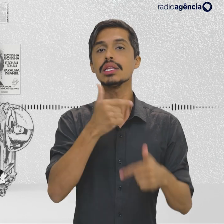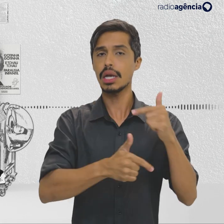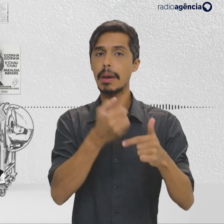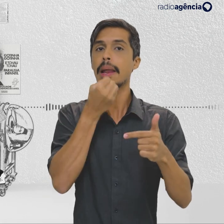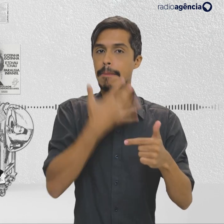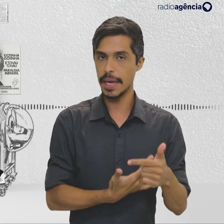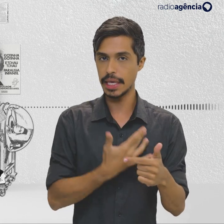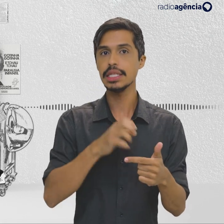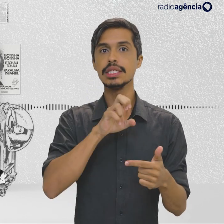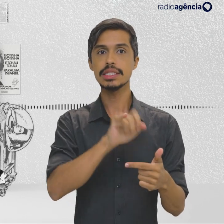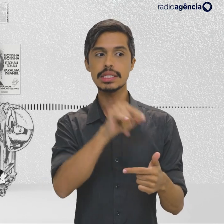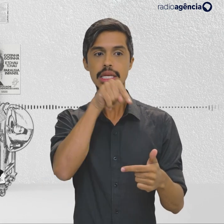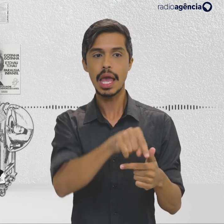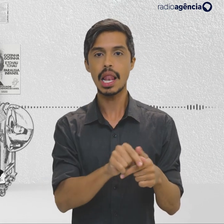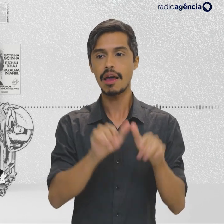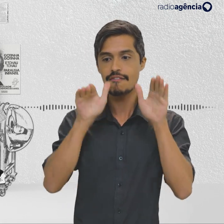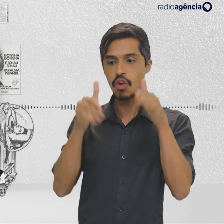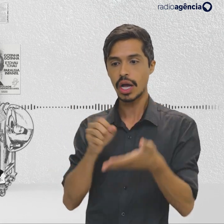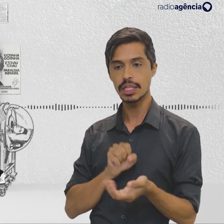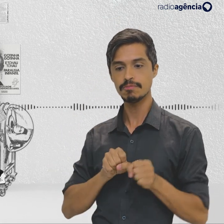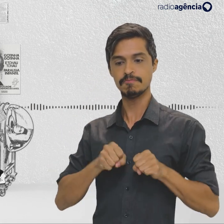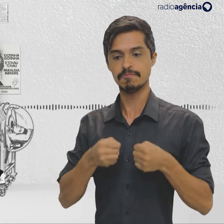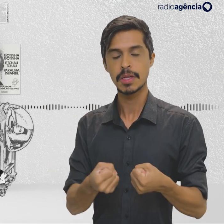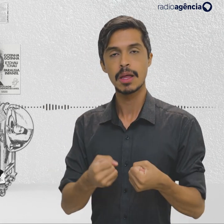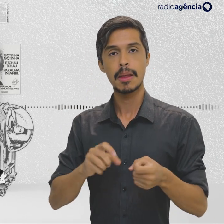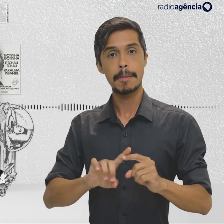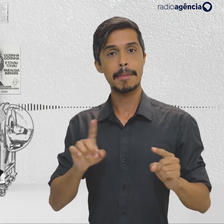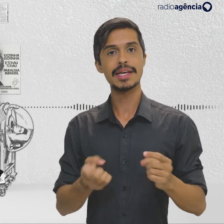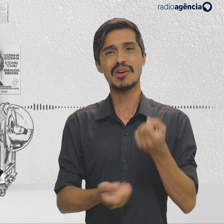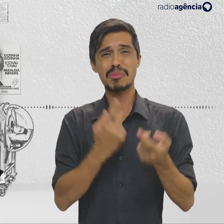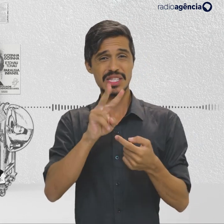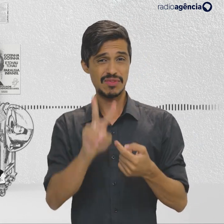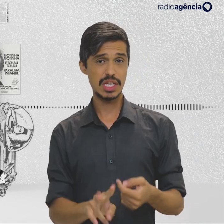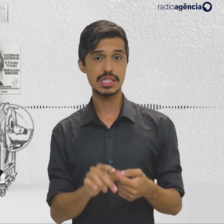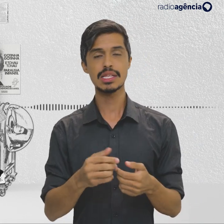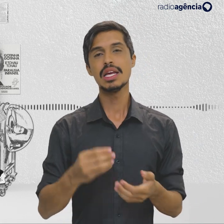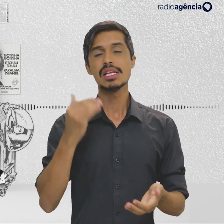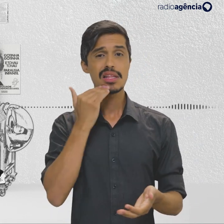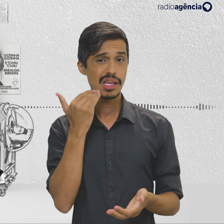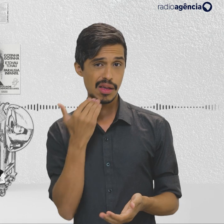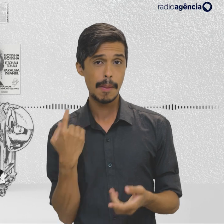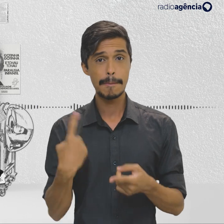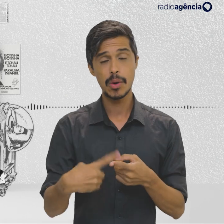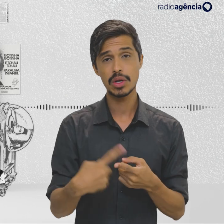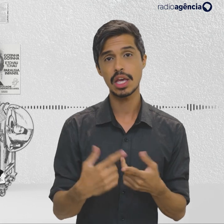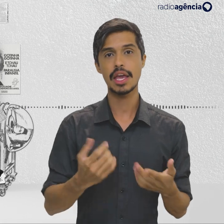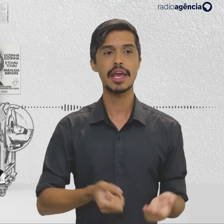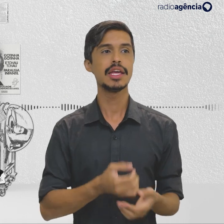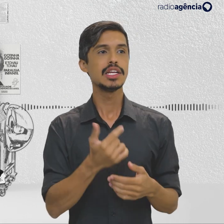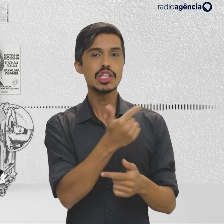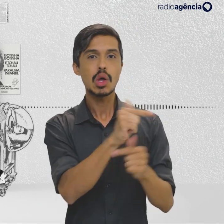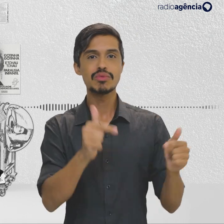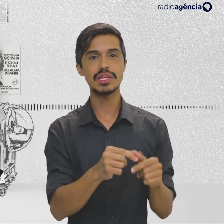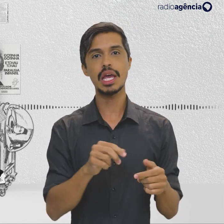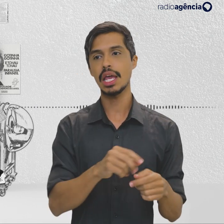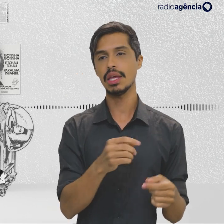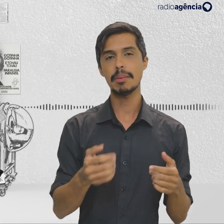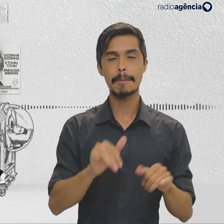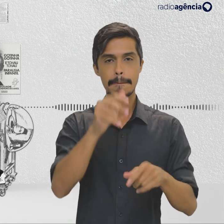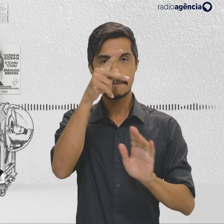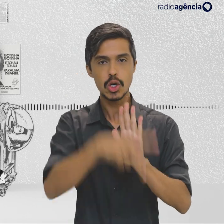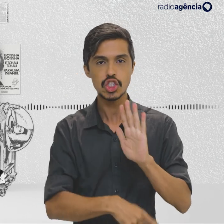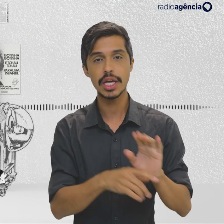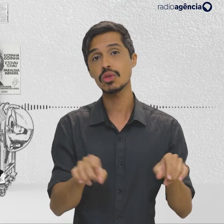funciona bem né quando ela está ali presente mas algumas vezes a estratégia de da família ou não existe da cobertura naquele